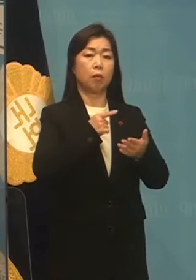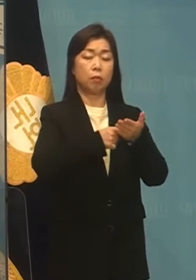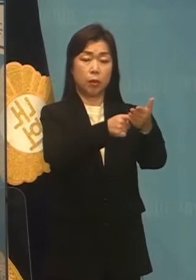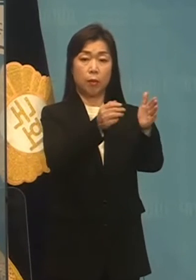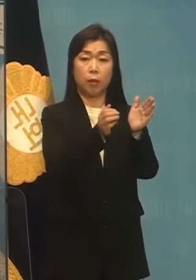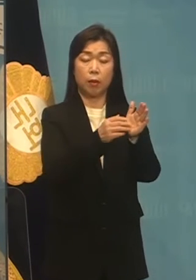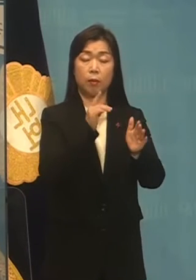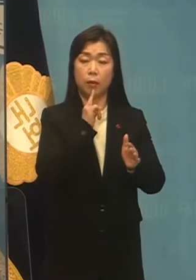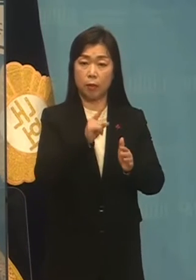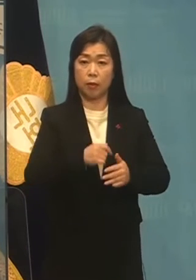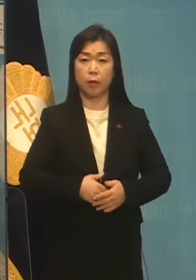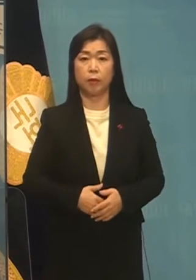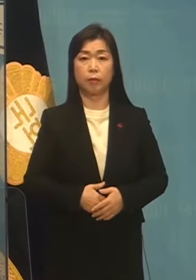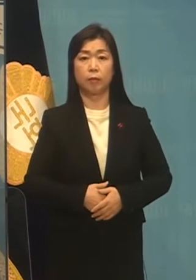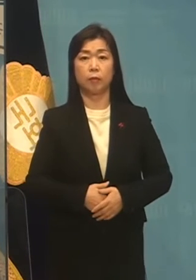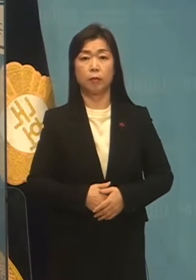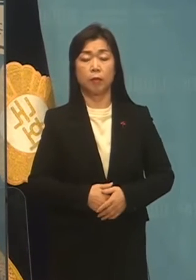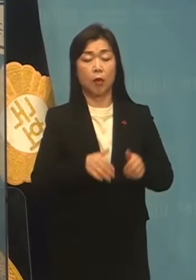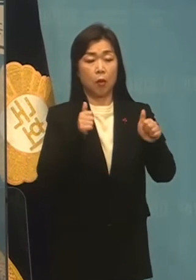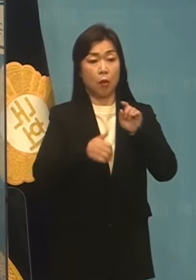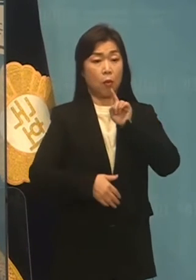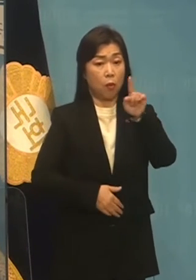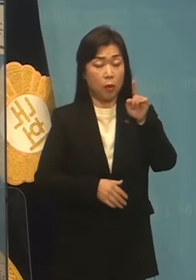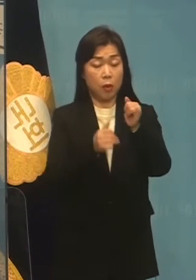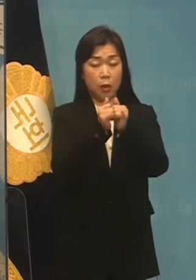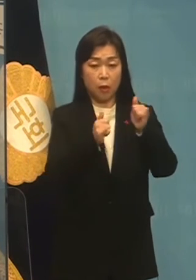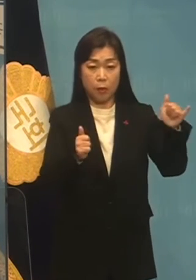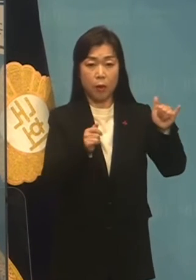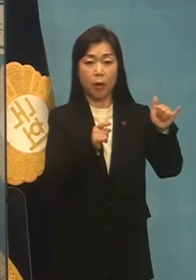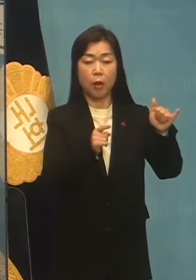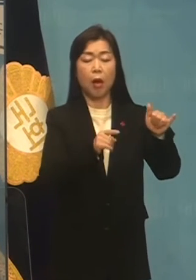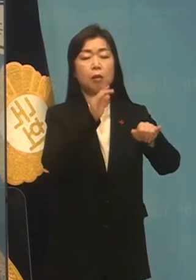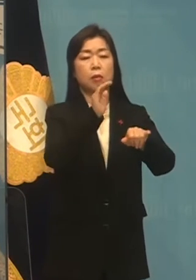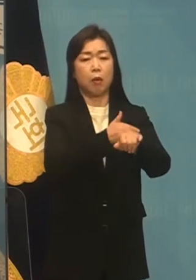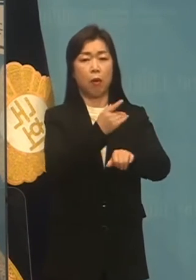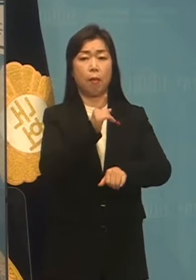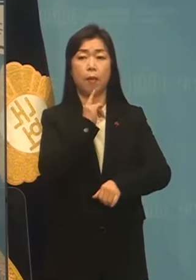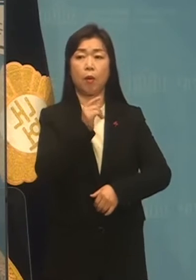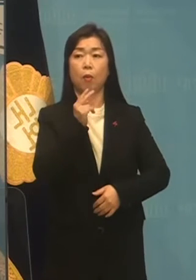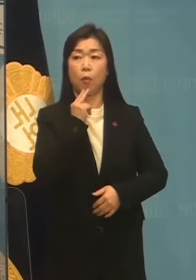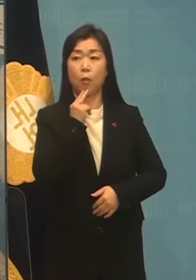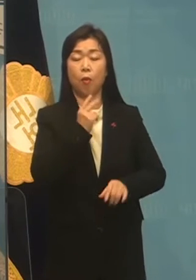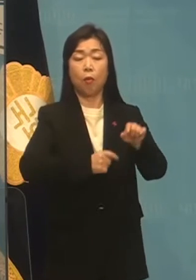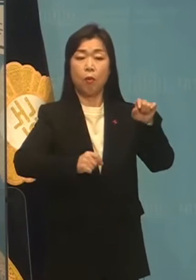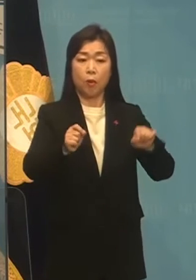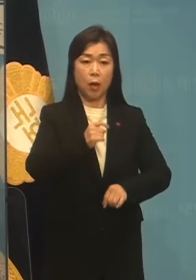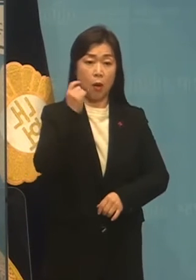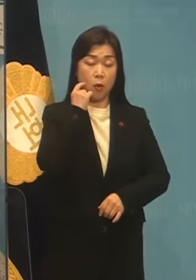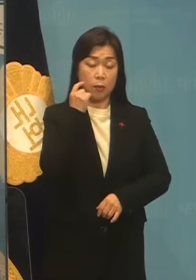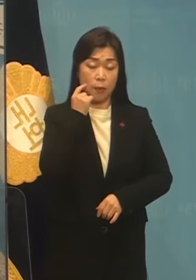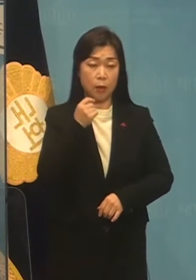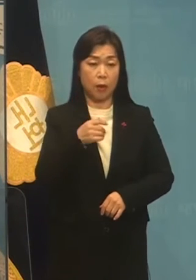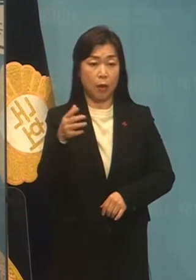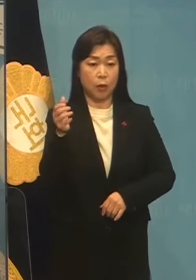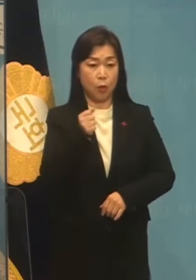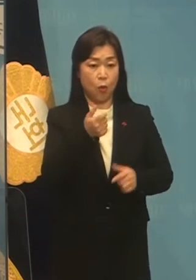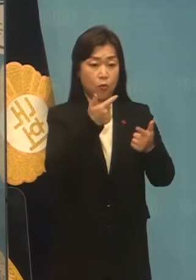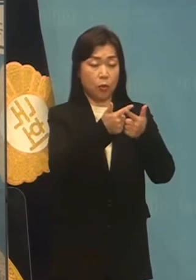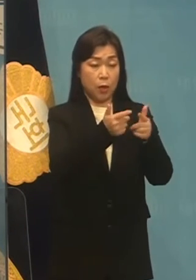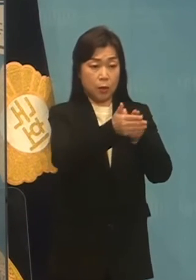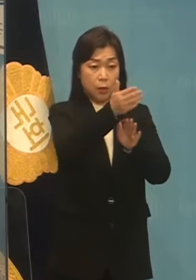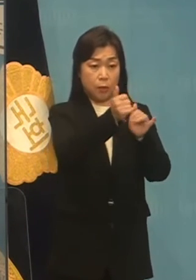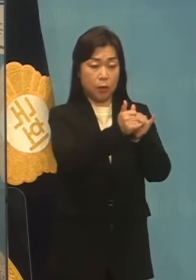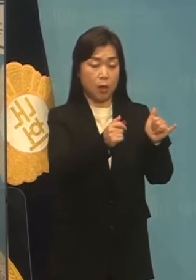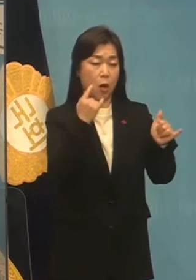합니다. 소송을 제기한 사람들에게 사과도 없었고 거짓말로 부산시민을 기만한 것